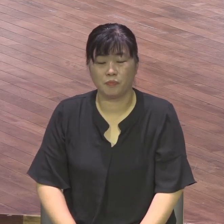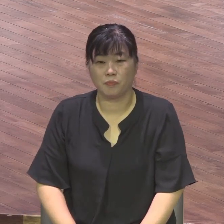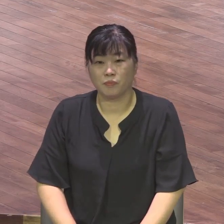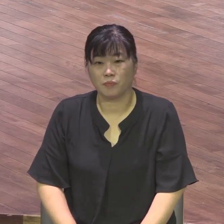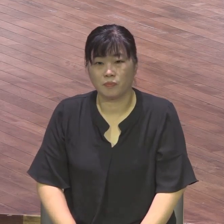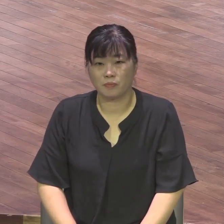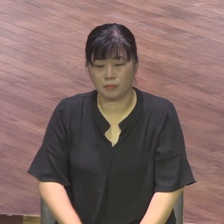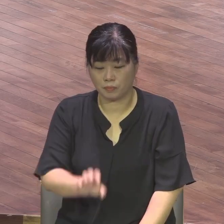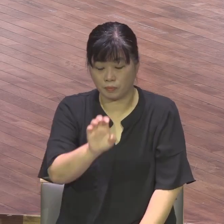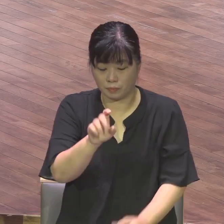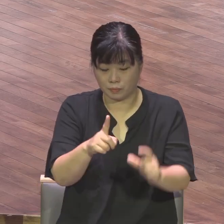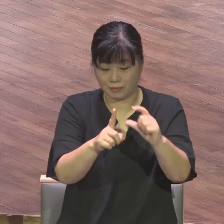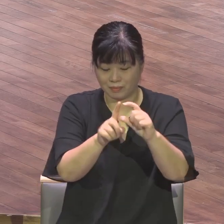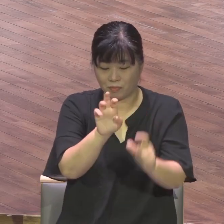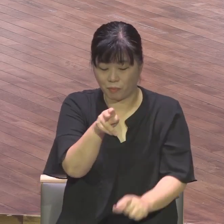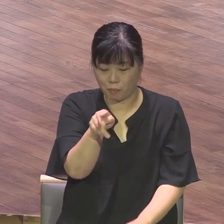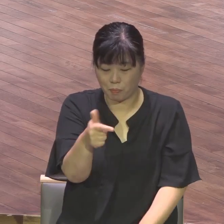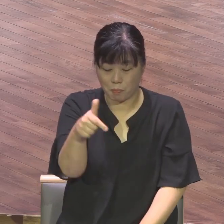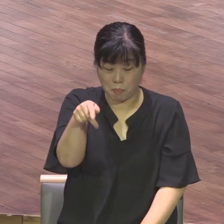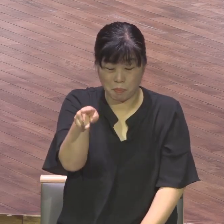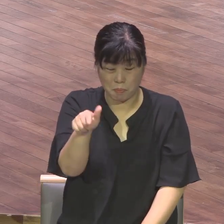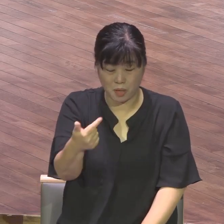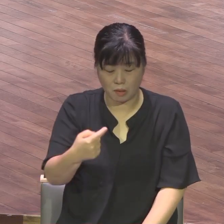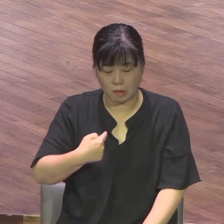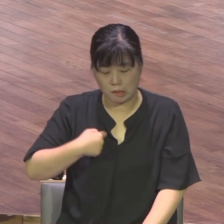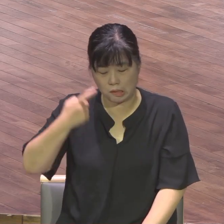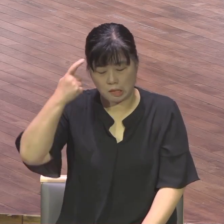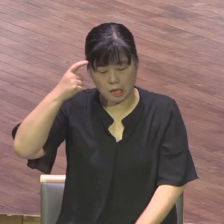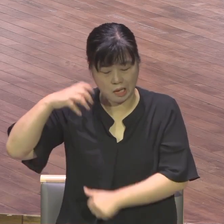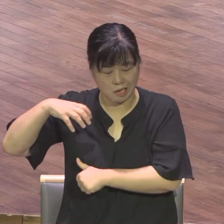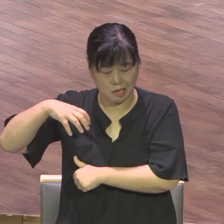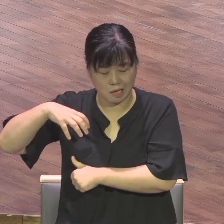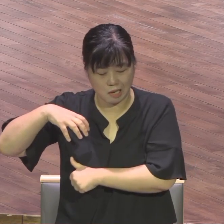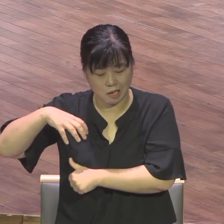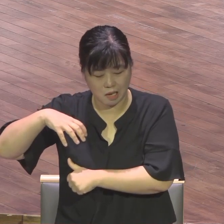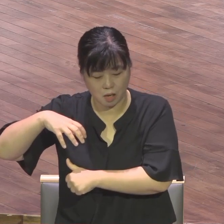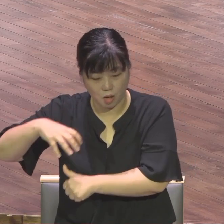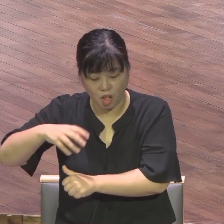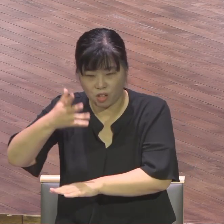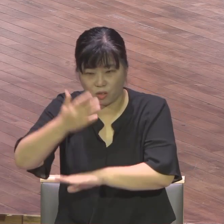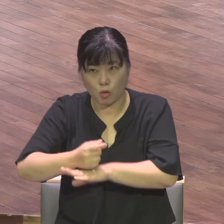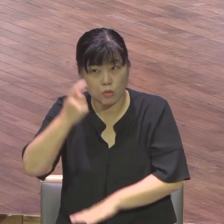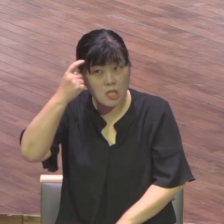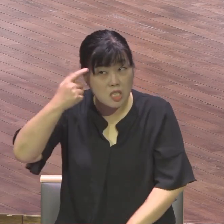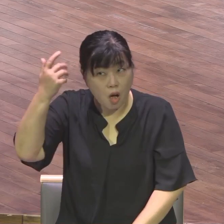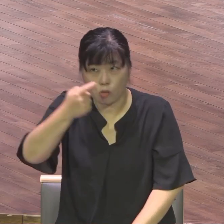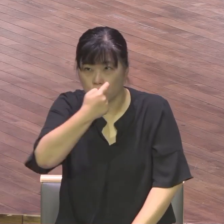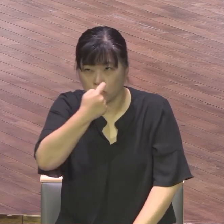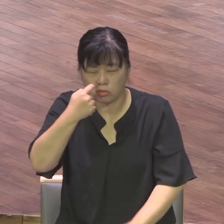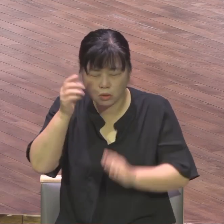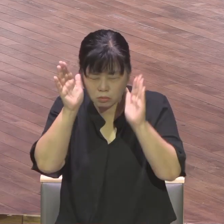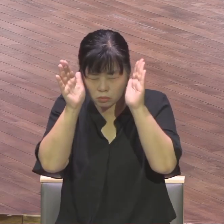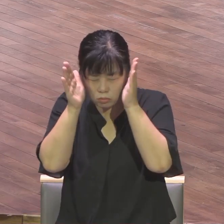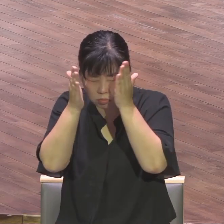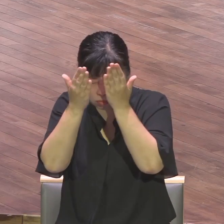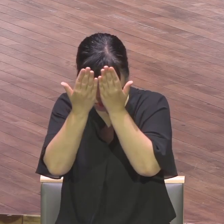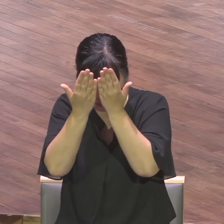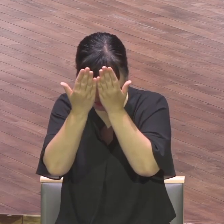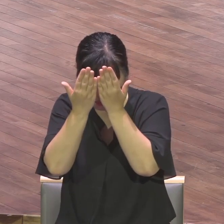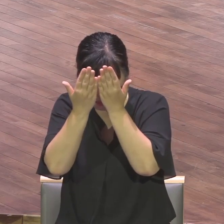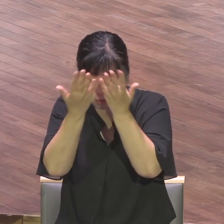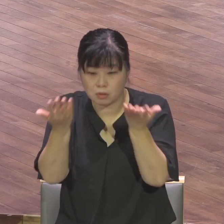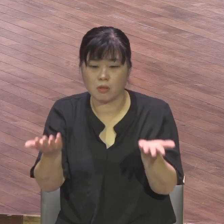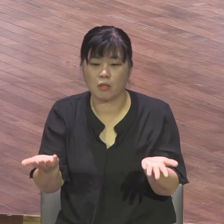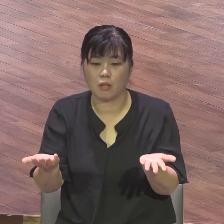무엇보다 편견을 가지는 순간 편견을 가지면 영적 눈이 어두워져요. 이게 무섭습니다.